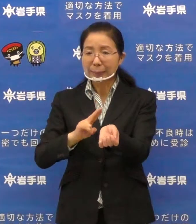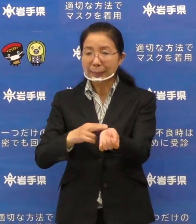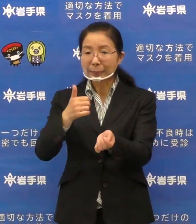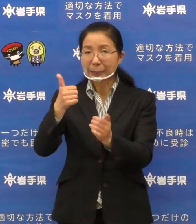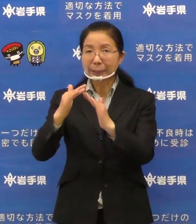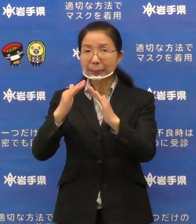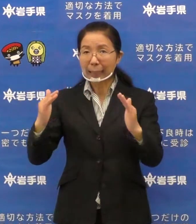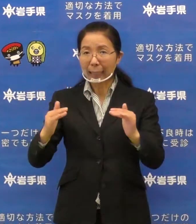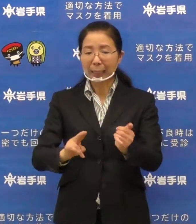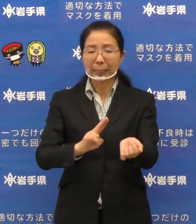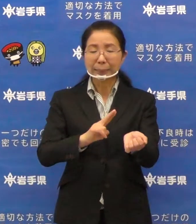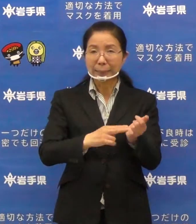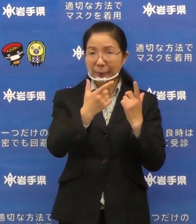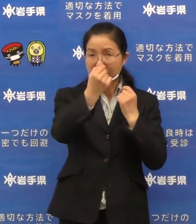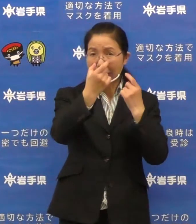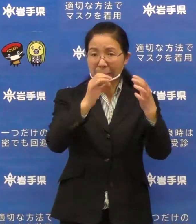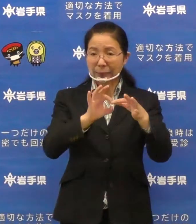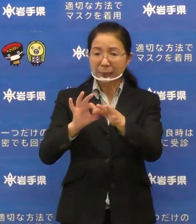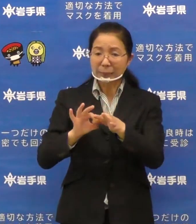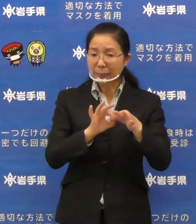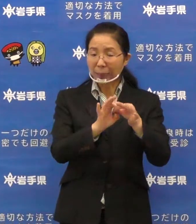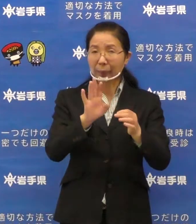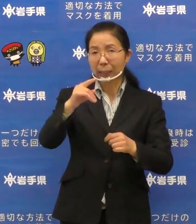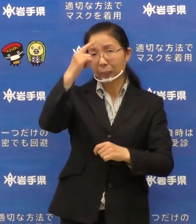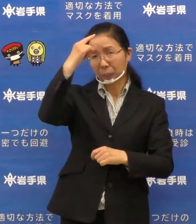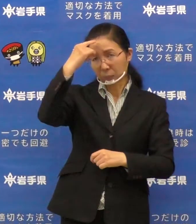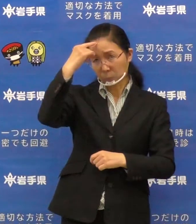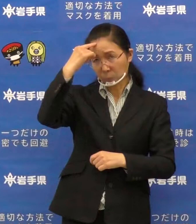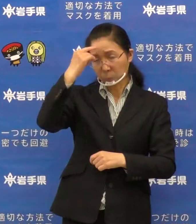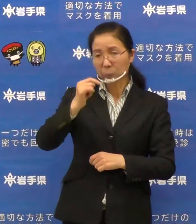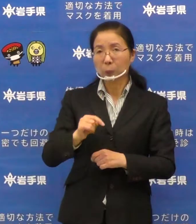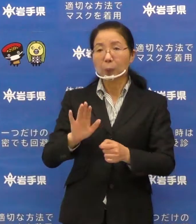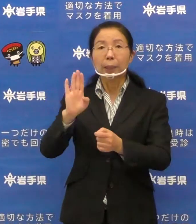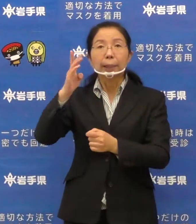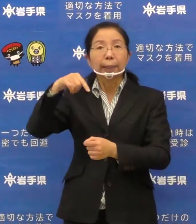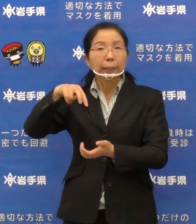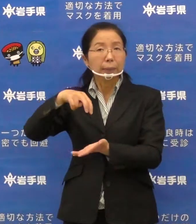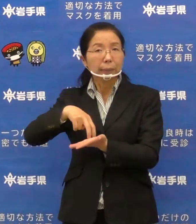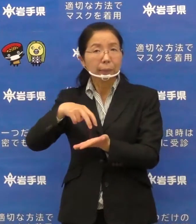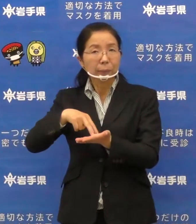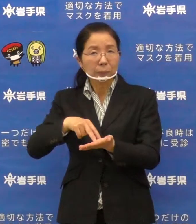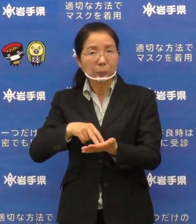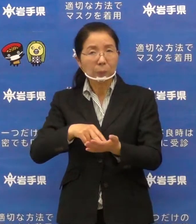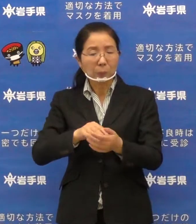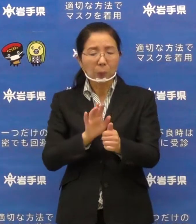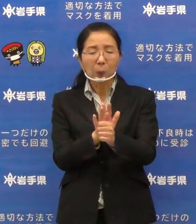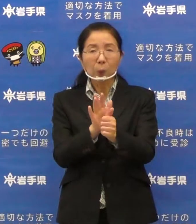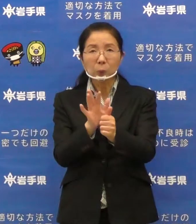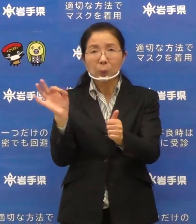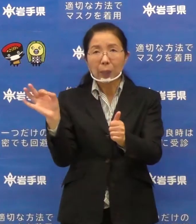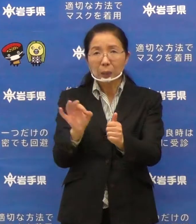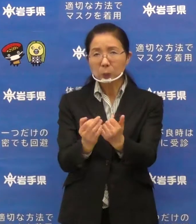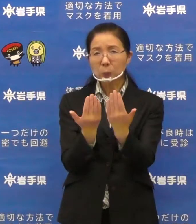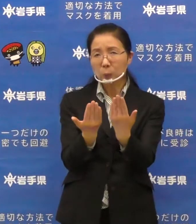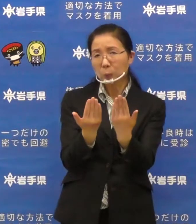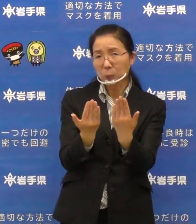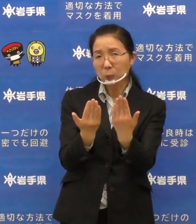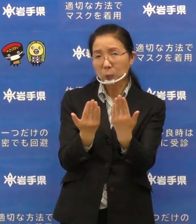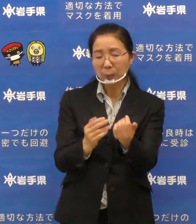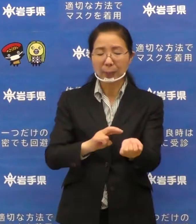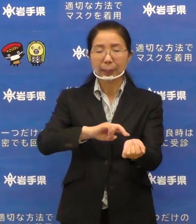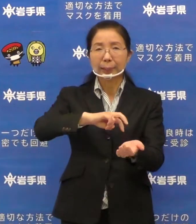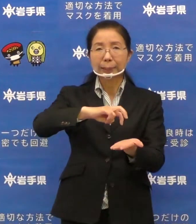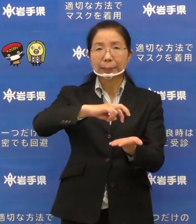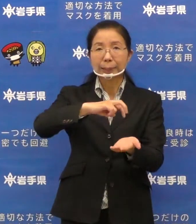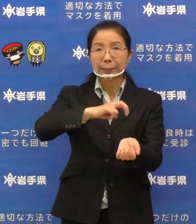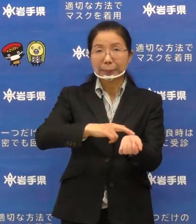ろ関係があるとは思いますけれども、これまで県としては奨学金などで 地方に医師を増やせないかいろいろやってらっしゃいましたけれ